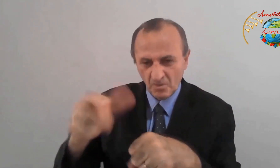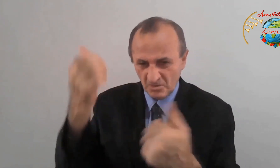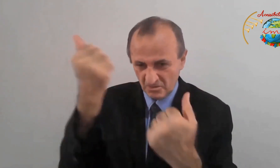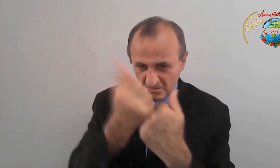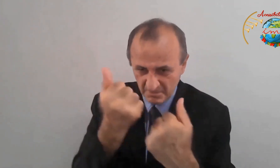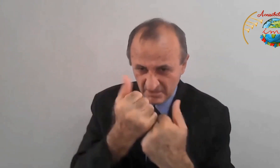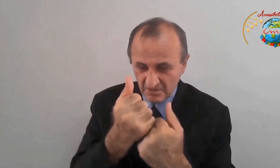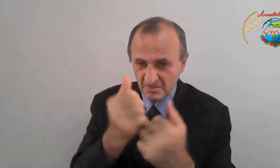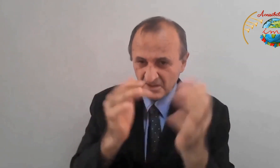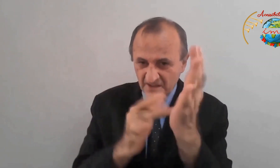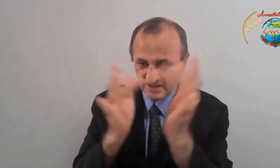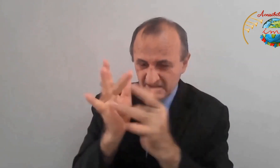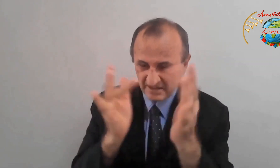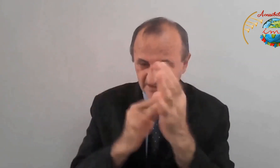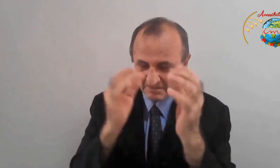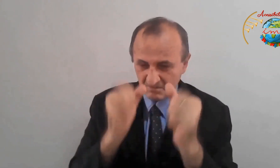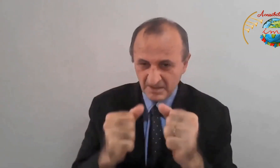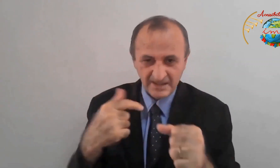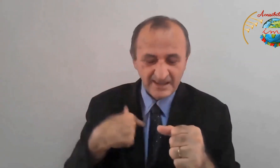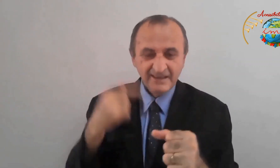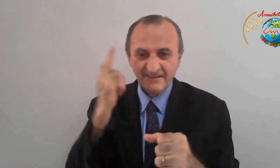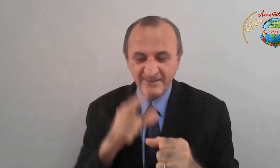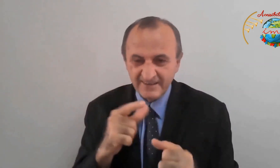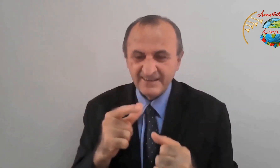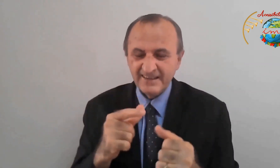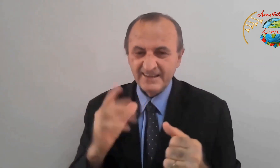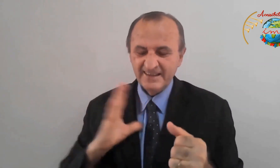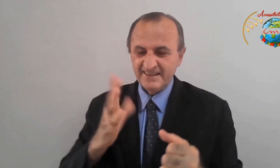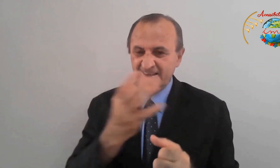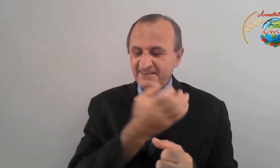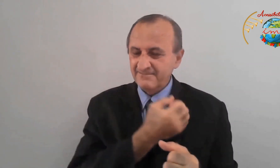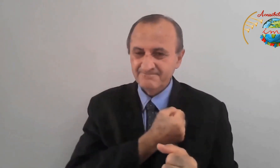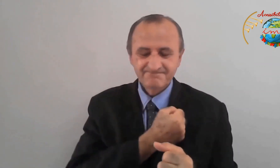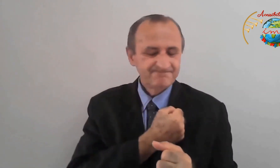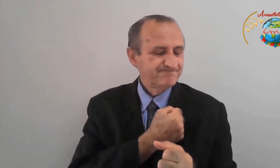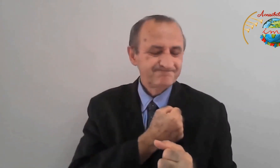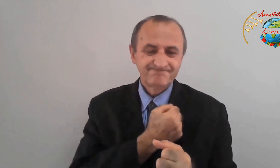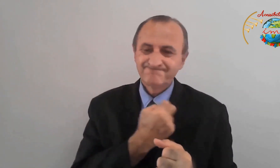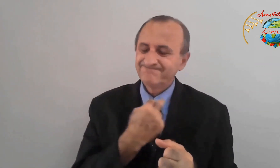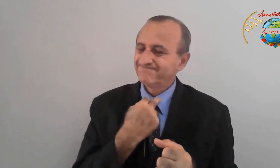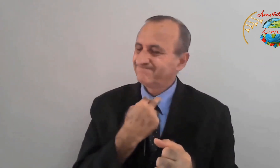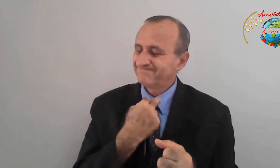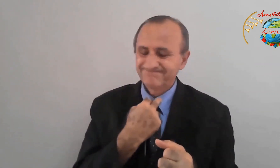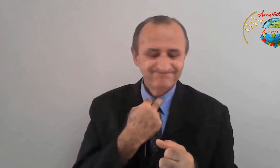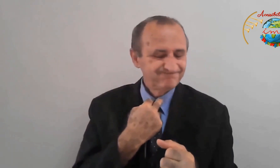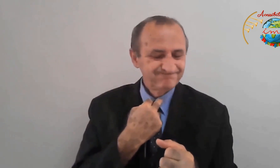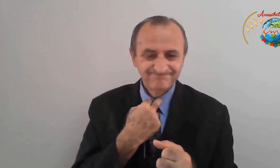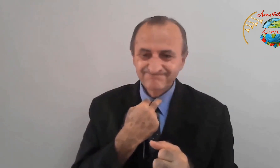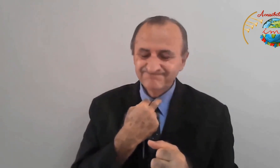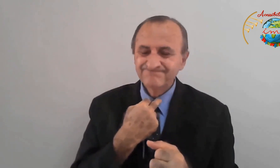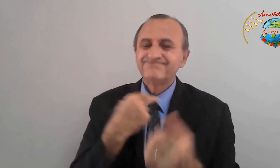homens. Jesus pode ser substituído por outro? Não. Só em Jesus a salvação.